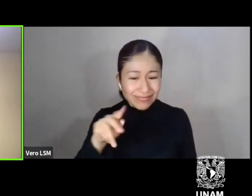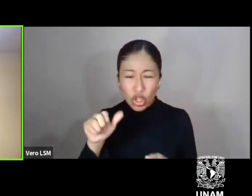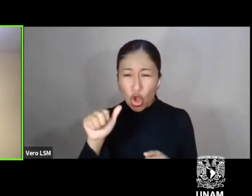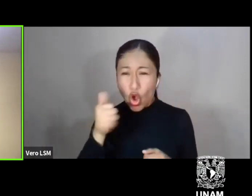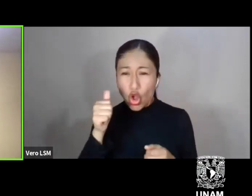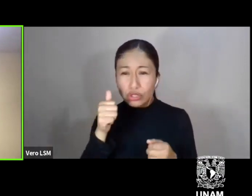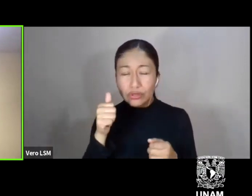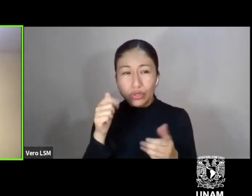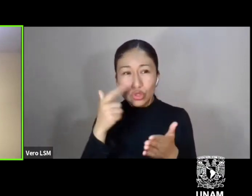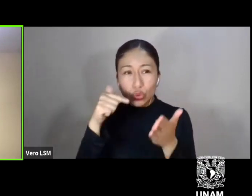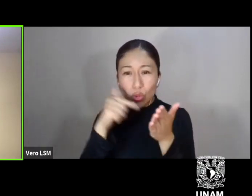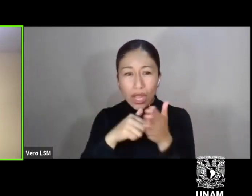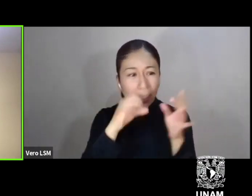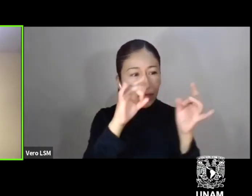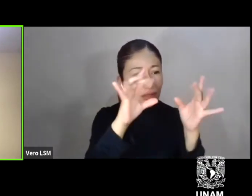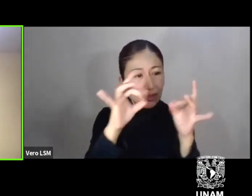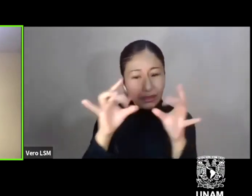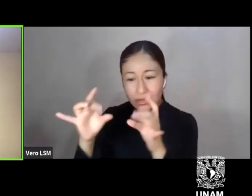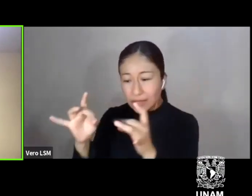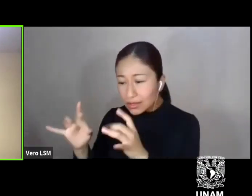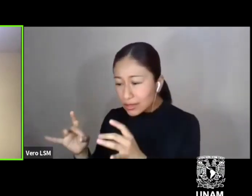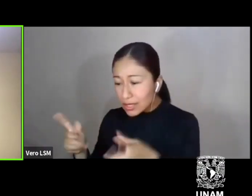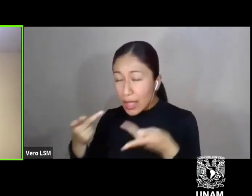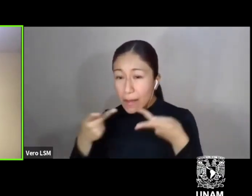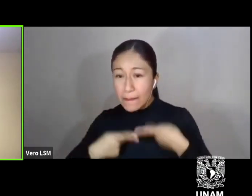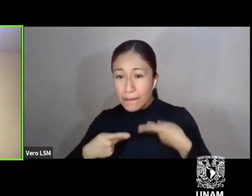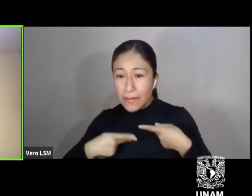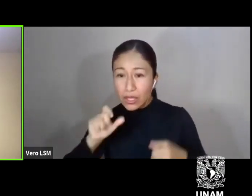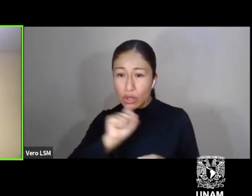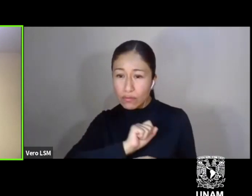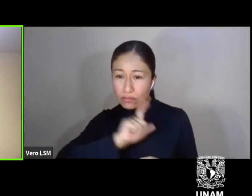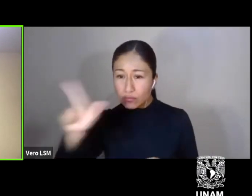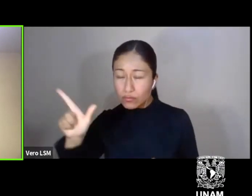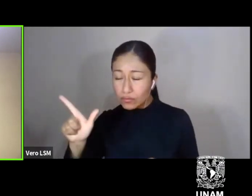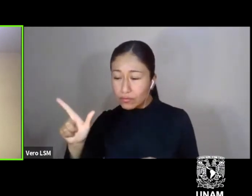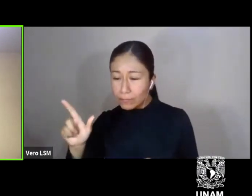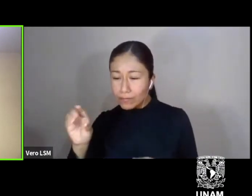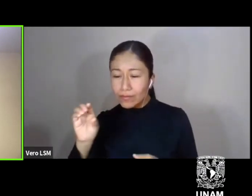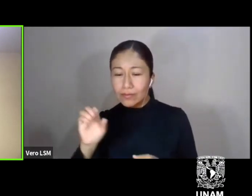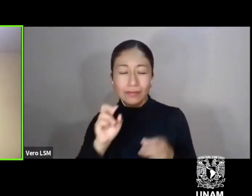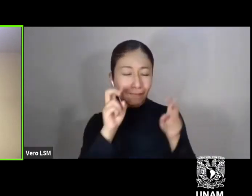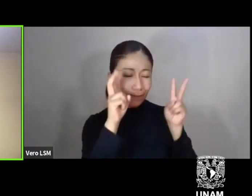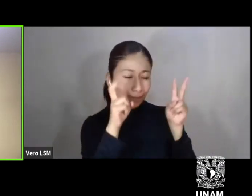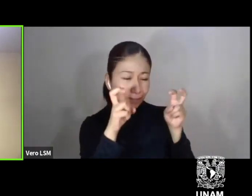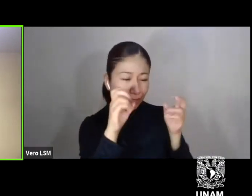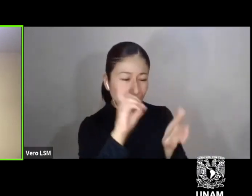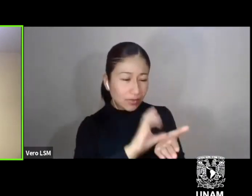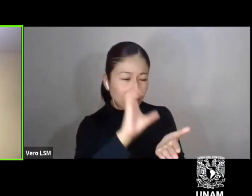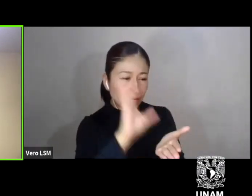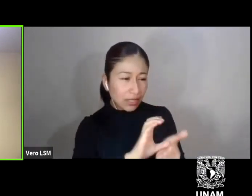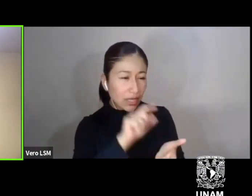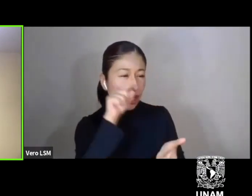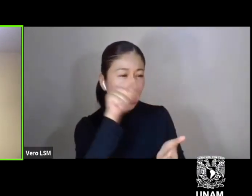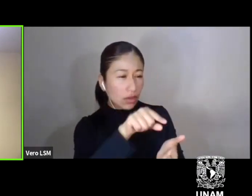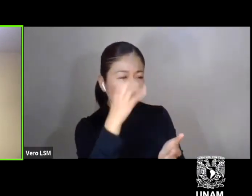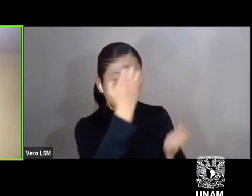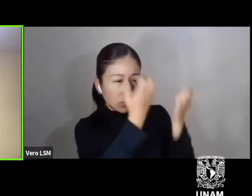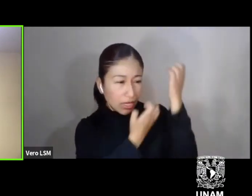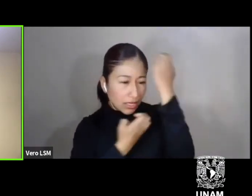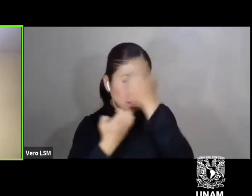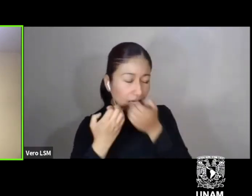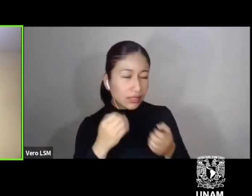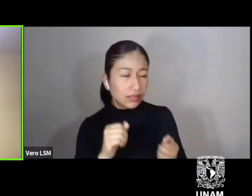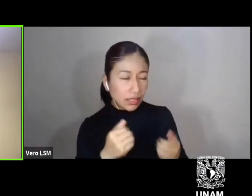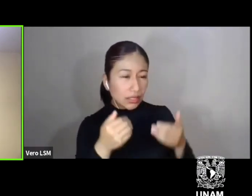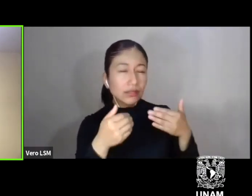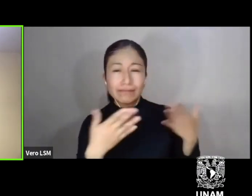generan esas agencias. Creo que sí es importante que las personas sepan que tienen derecho a la educación,